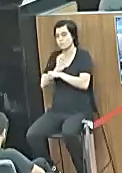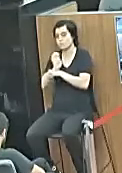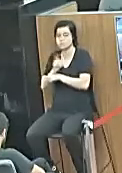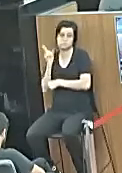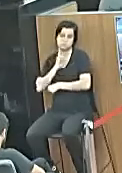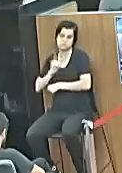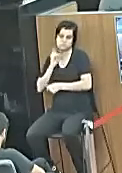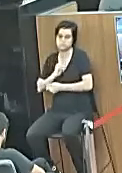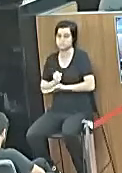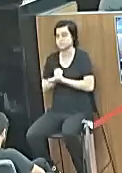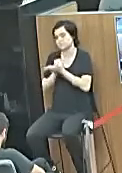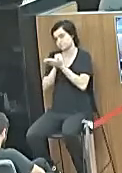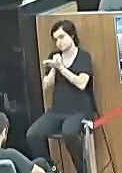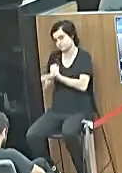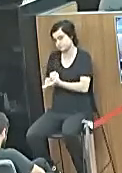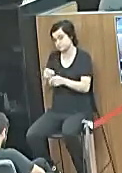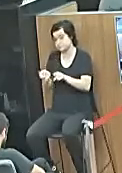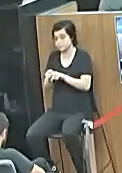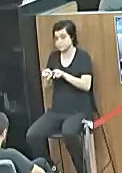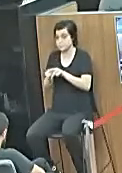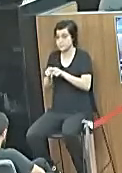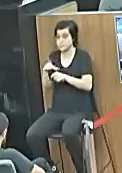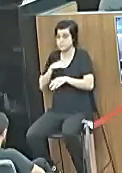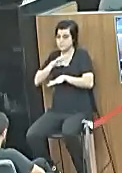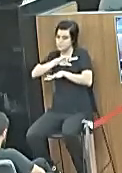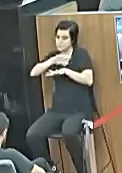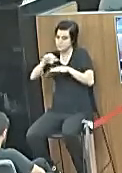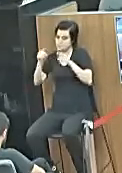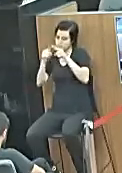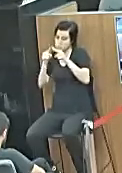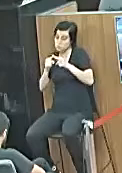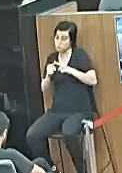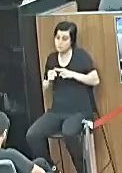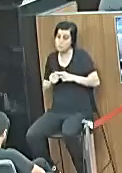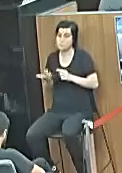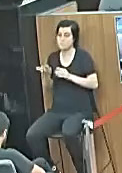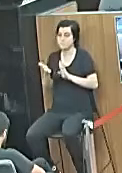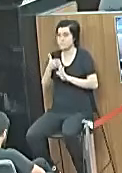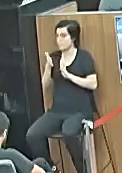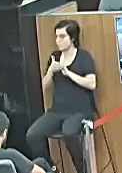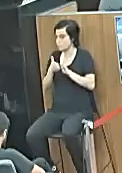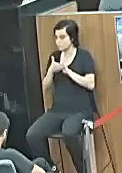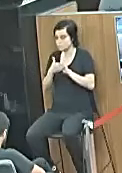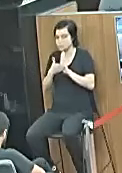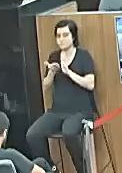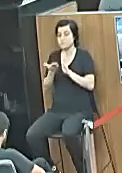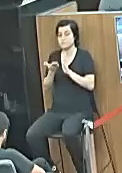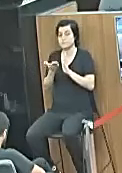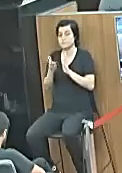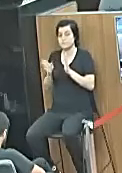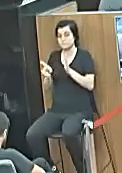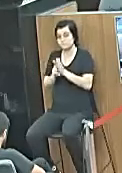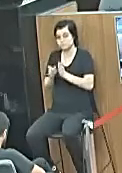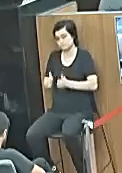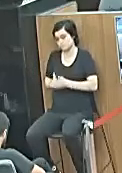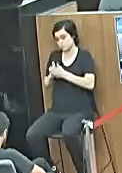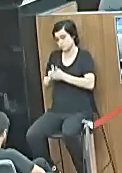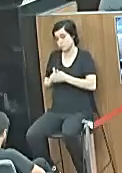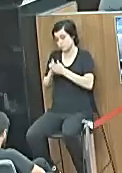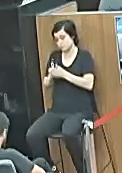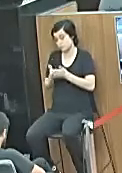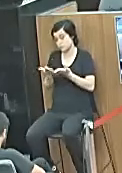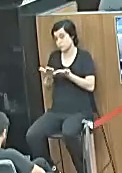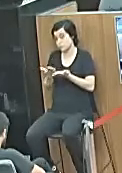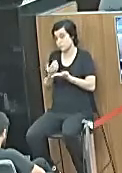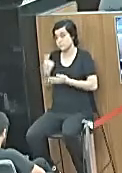gerais era só ir à comunidade apresentou diversas outras propostas em defesa das águas do vale do jequitinhonha quando o nosso